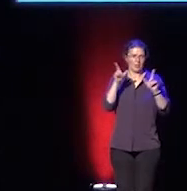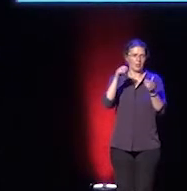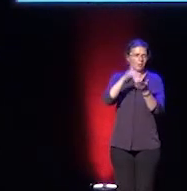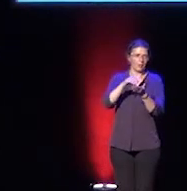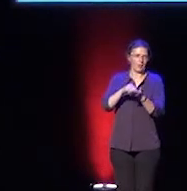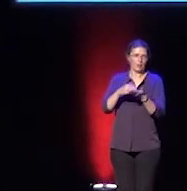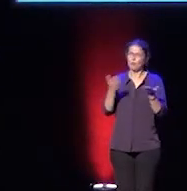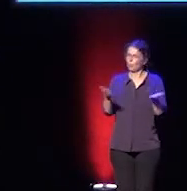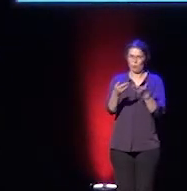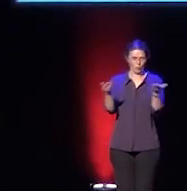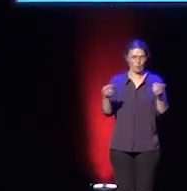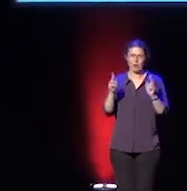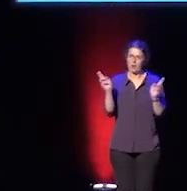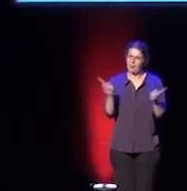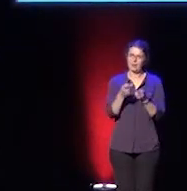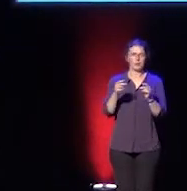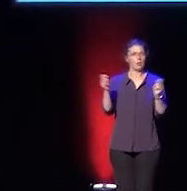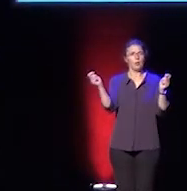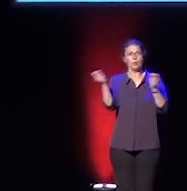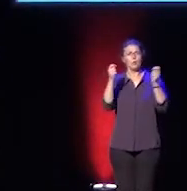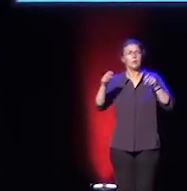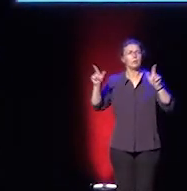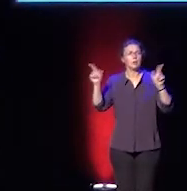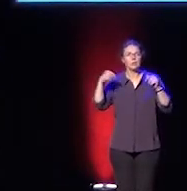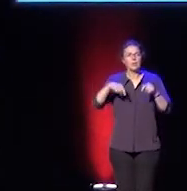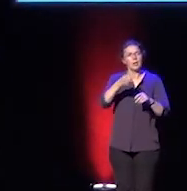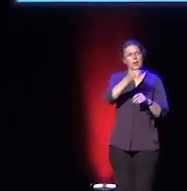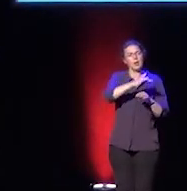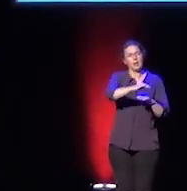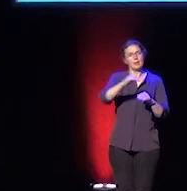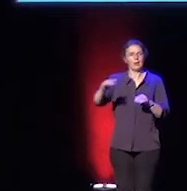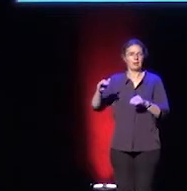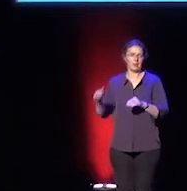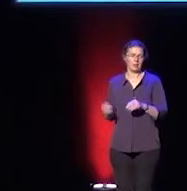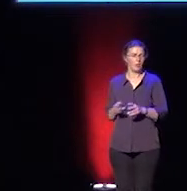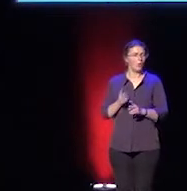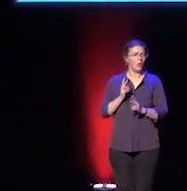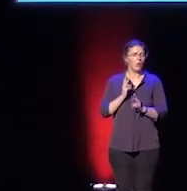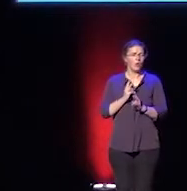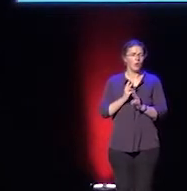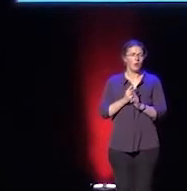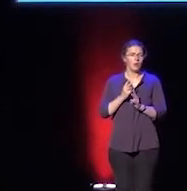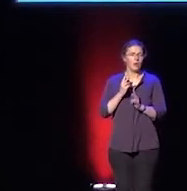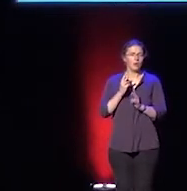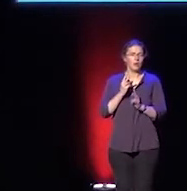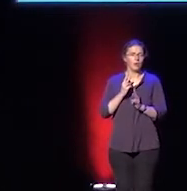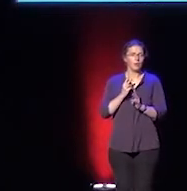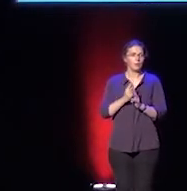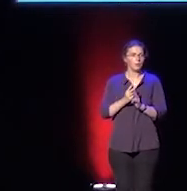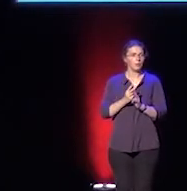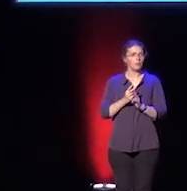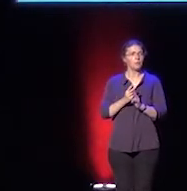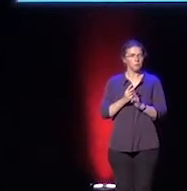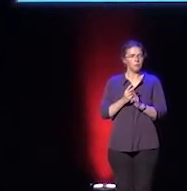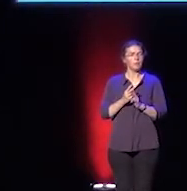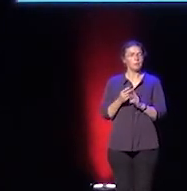dieser Art Jubiläumsveranstaltungen in den Ländern. Und sie wurden häufig von einflussreichen